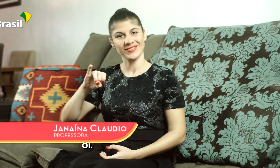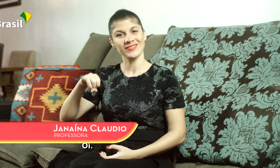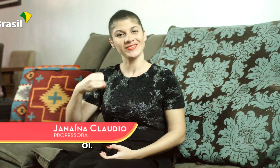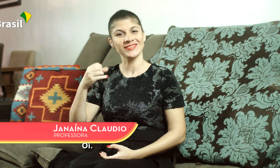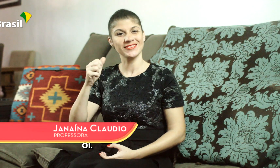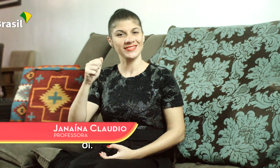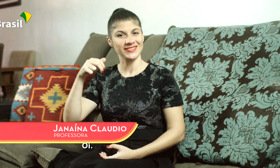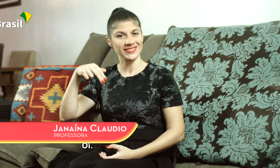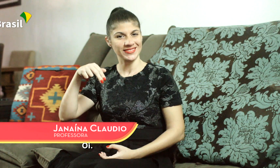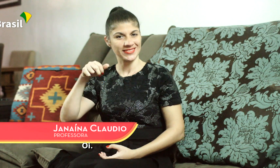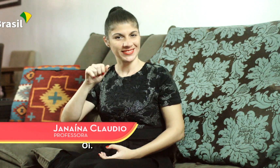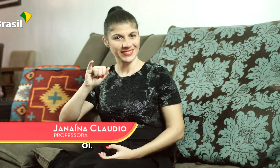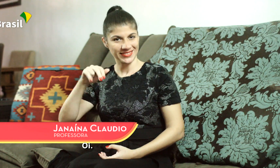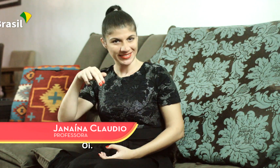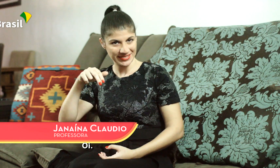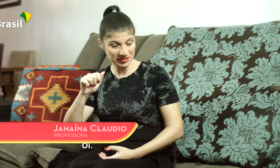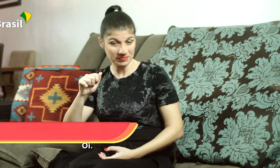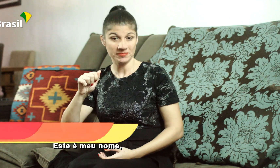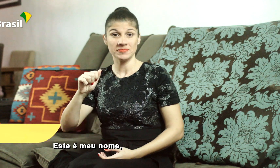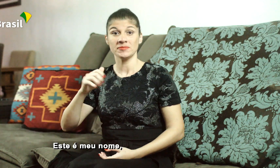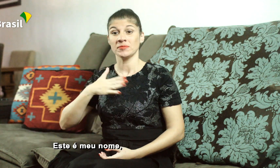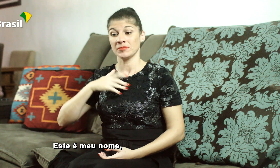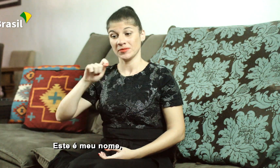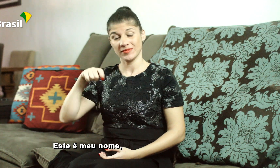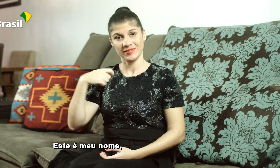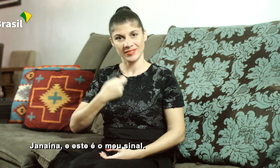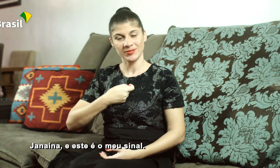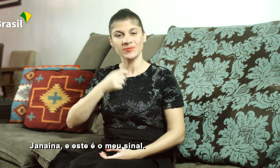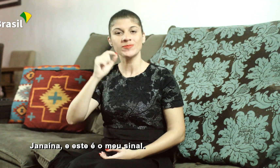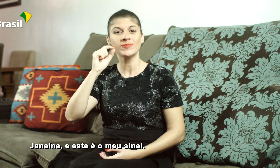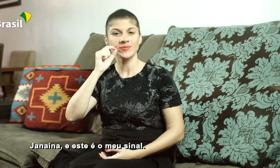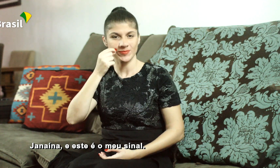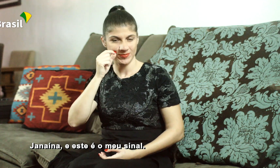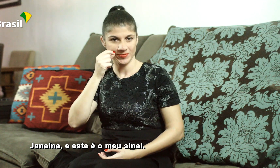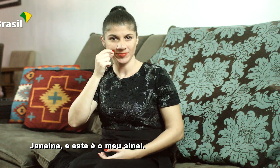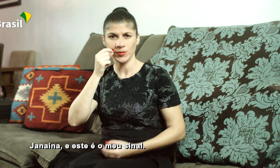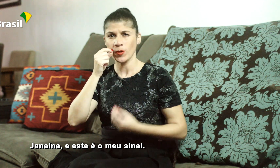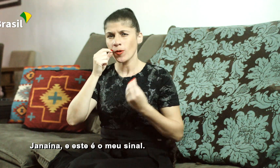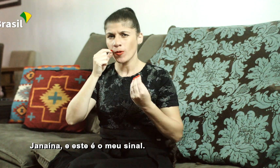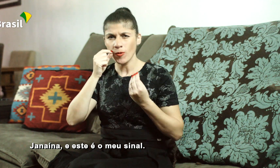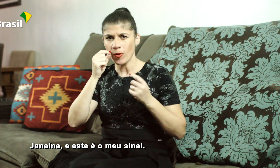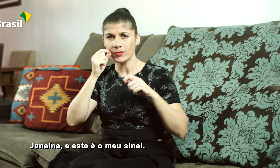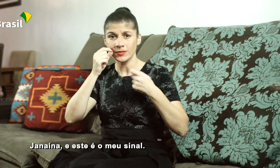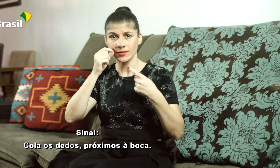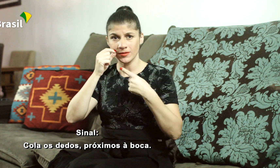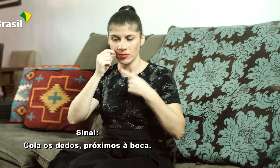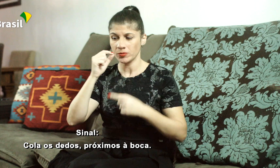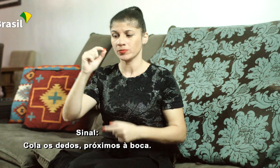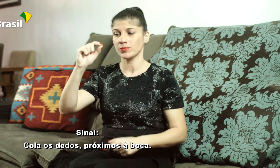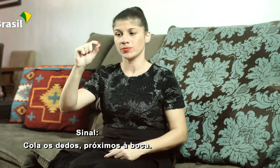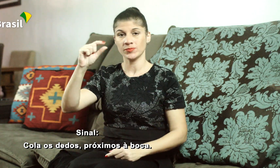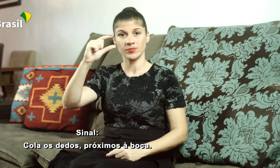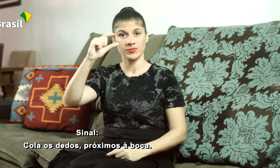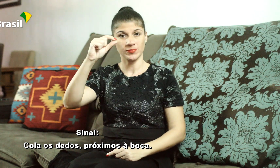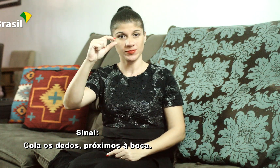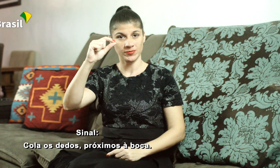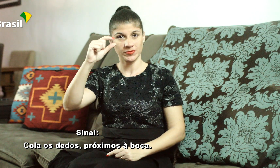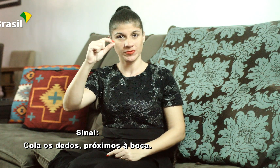Oi, Voz interpreta. este é o meu nome, Janaína, este é o meu sinal. Sinal. Olha